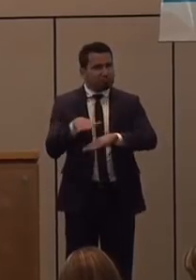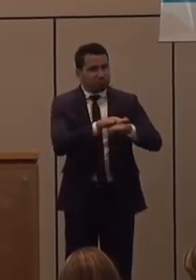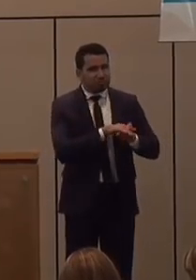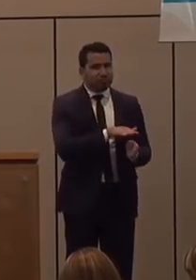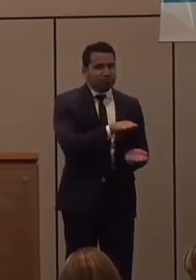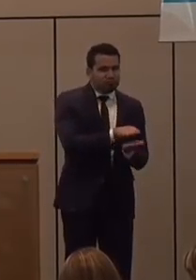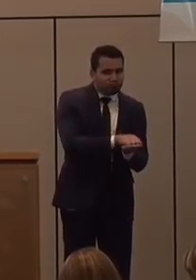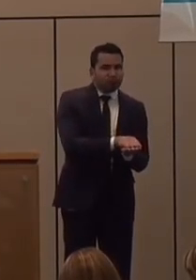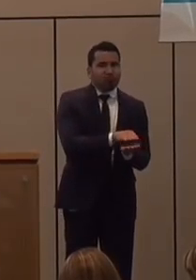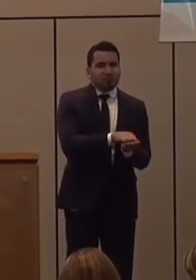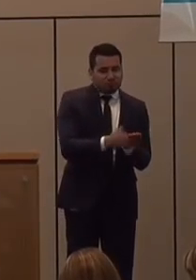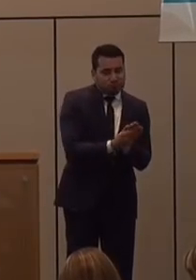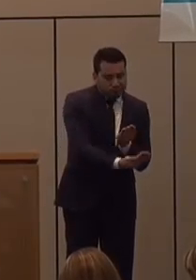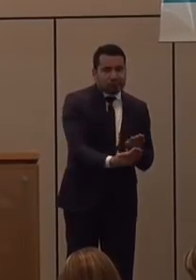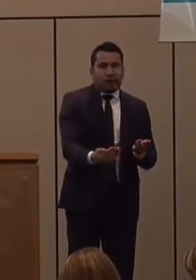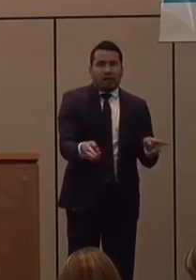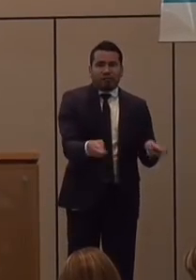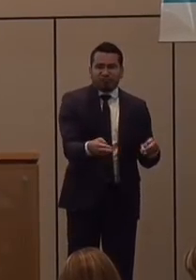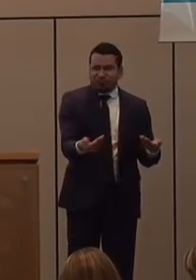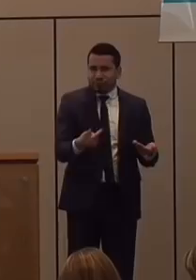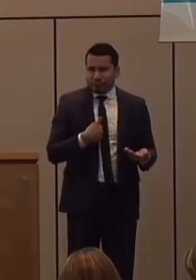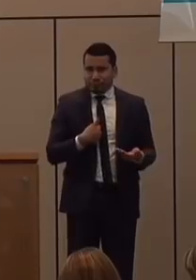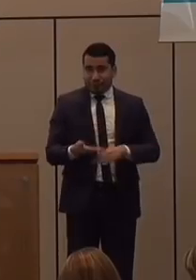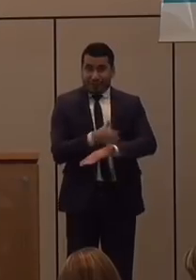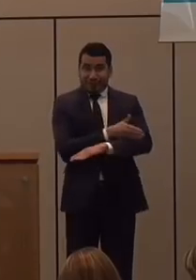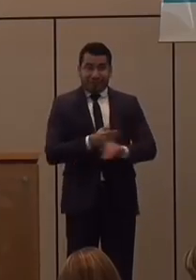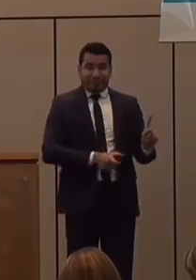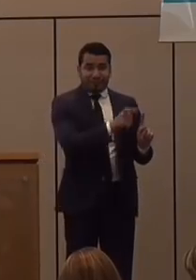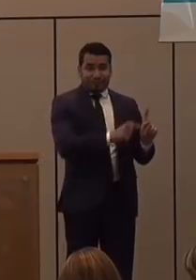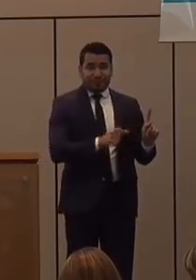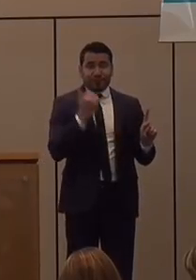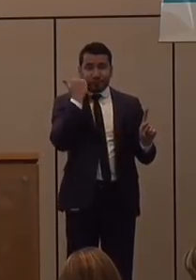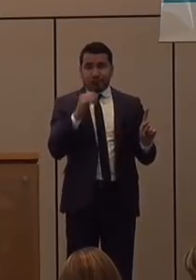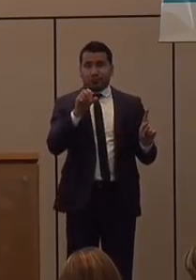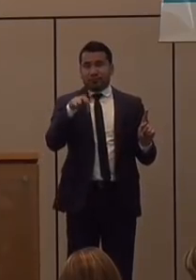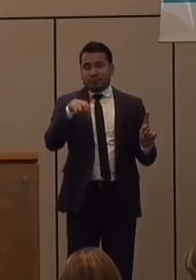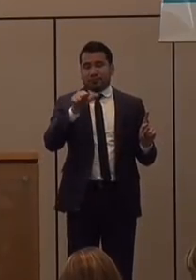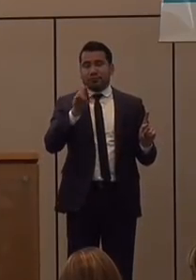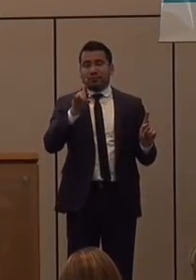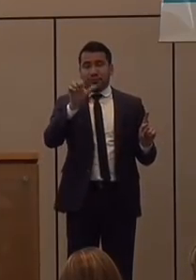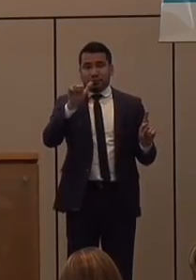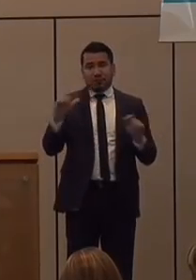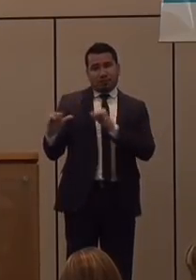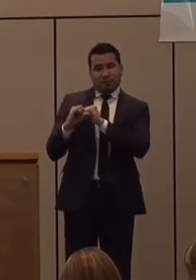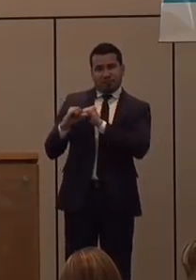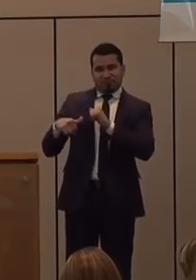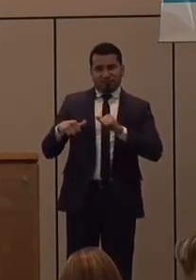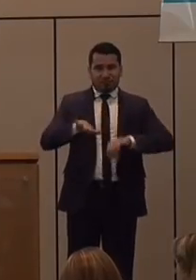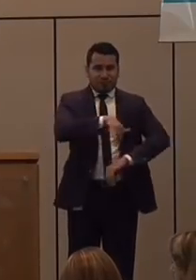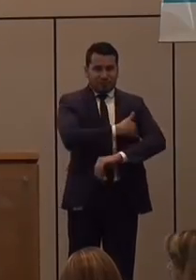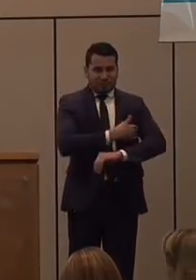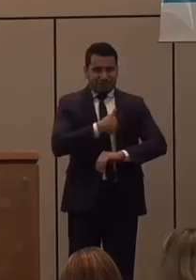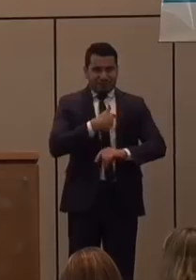sale la 'ventanilla única' quiero darle la palabra paula durán que es asesora del despacho que es la que me está ayudando a